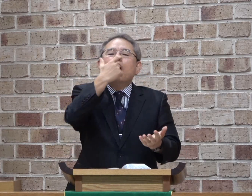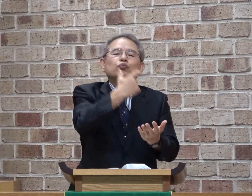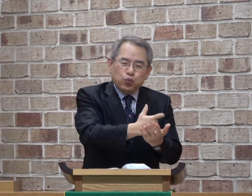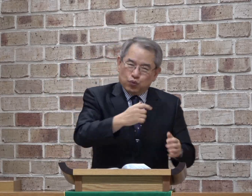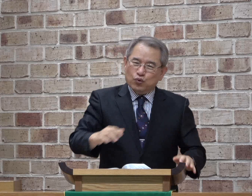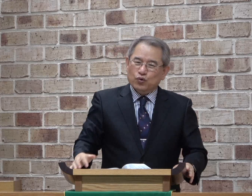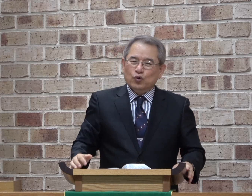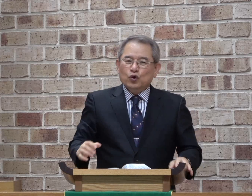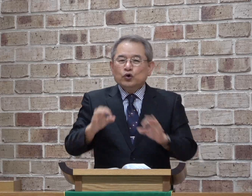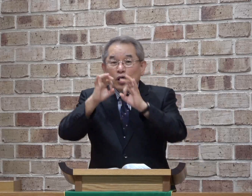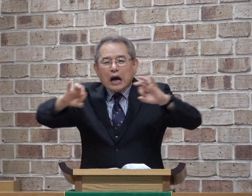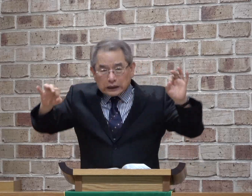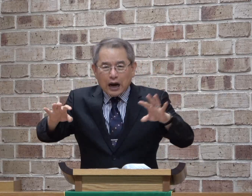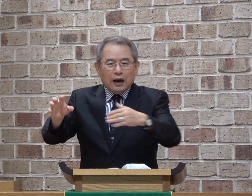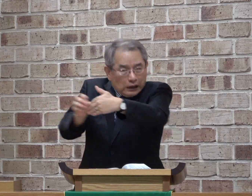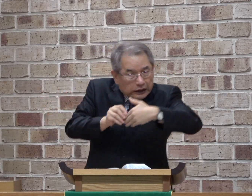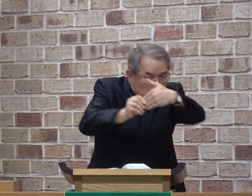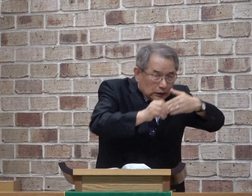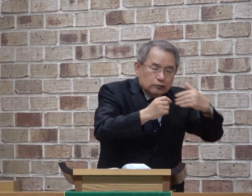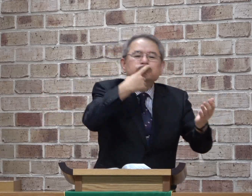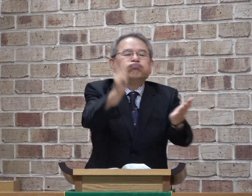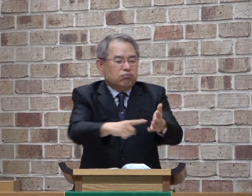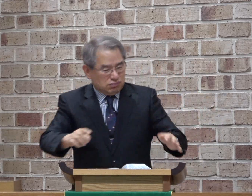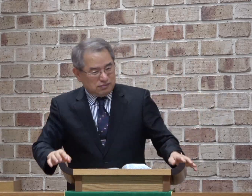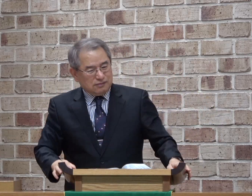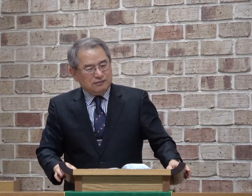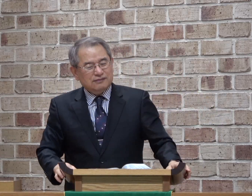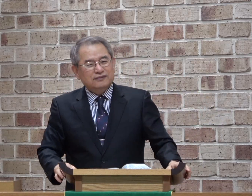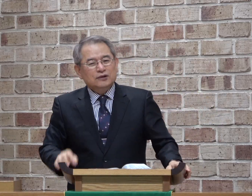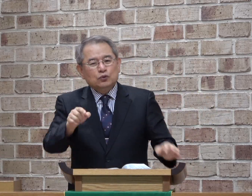변화될 뿐만 아니라 하나님께 영광을 드리고 감동을 드리는 시간들이 될 것입니다.